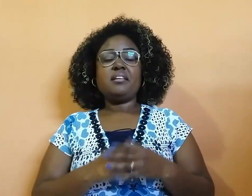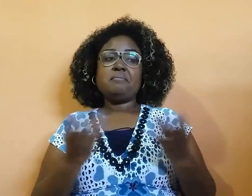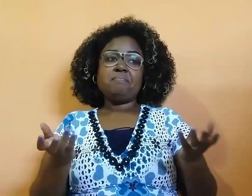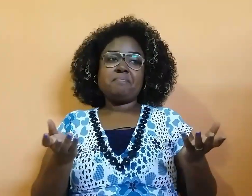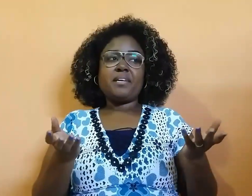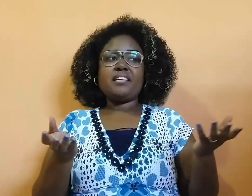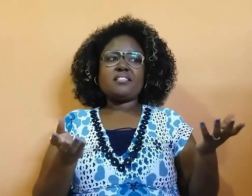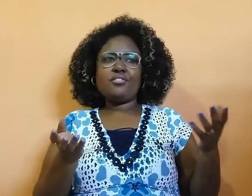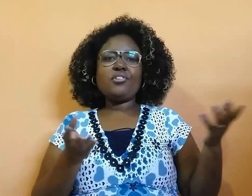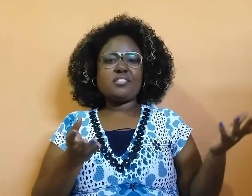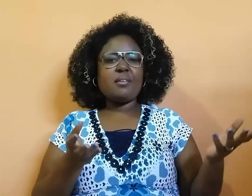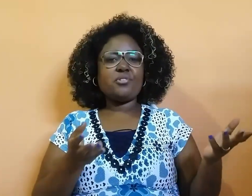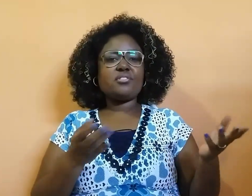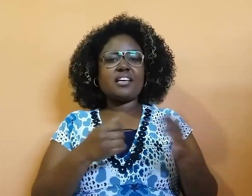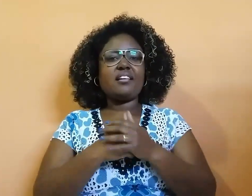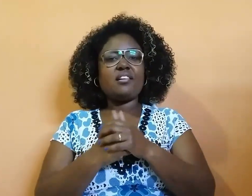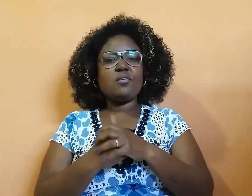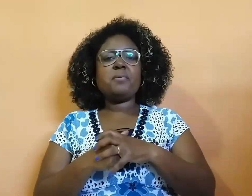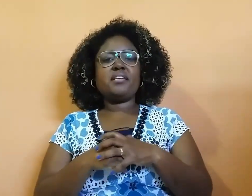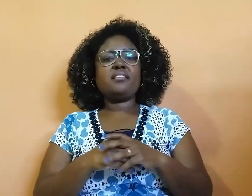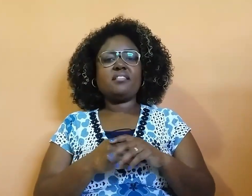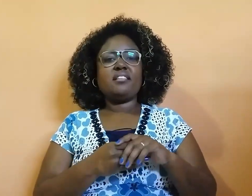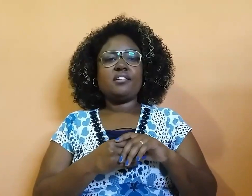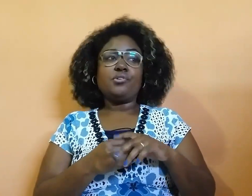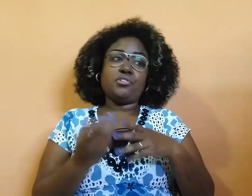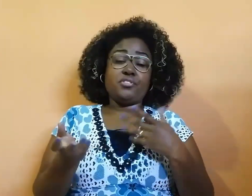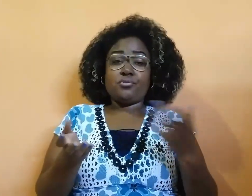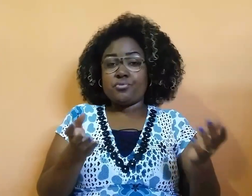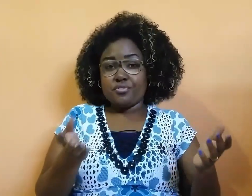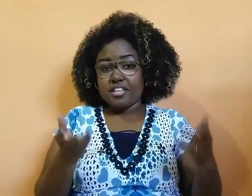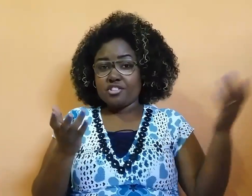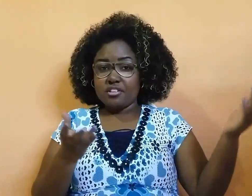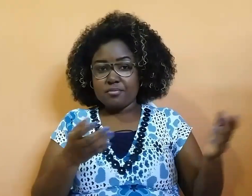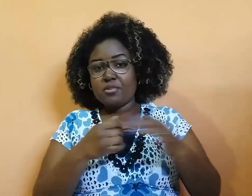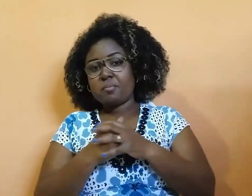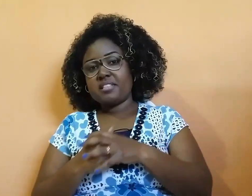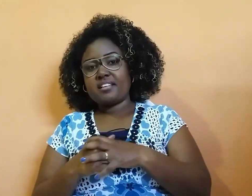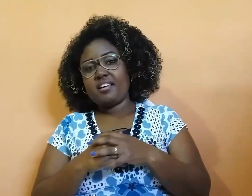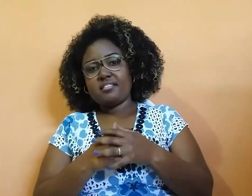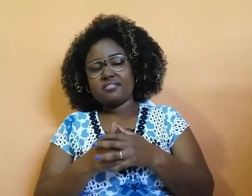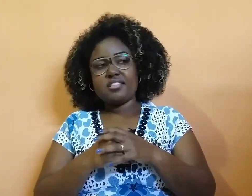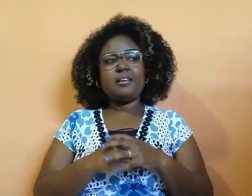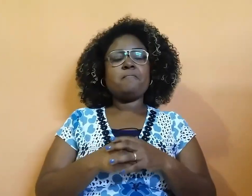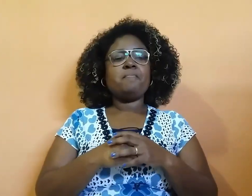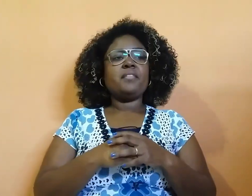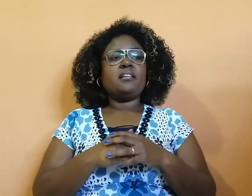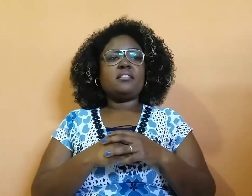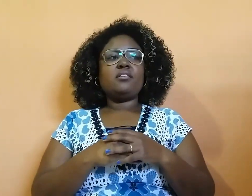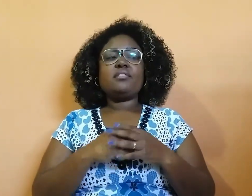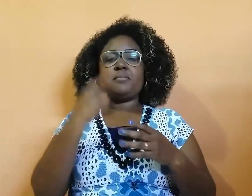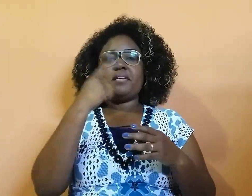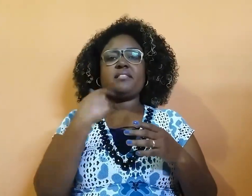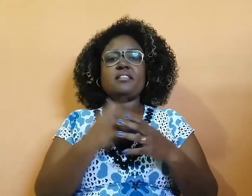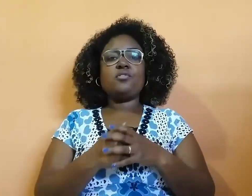parece eu gostei muito daquela roupa né bom talvez o inverno ter uma roupa daquela não aceitam a expressão